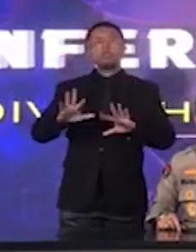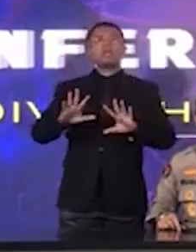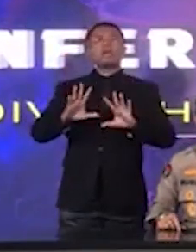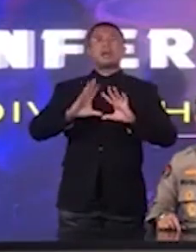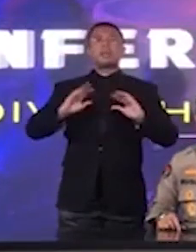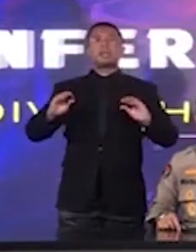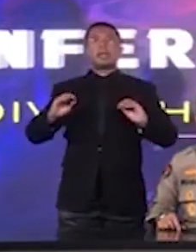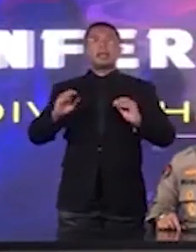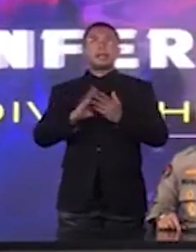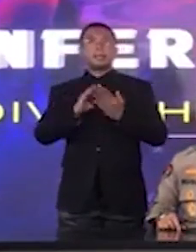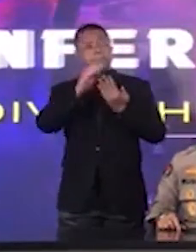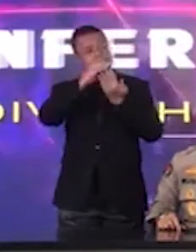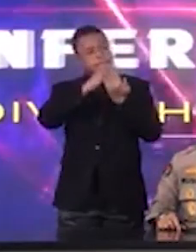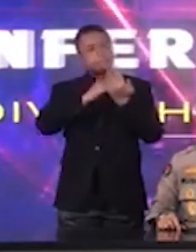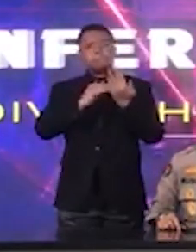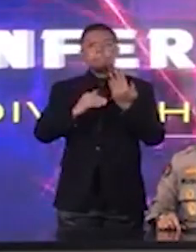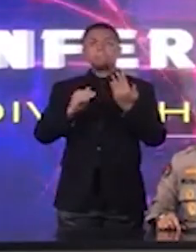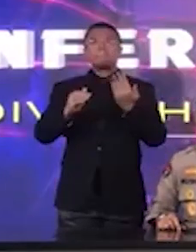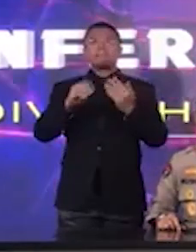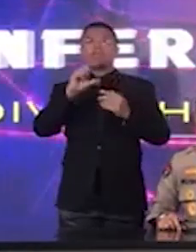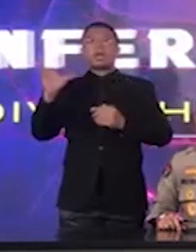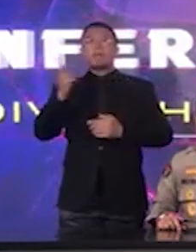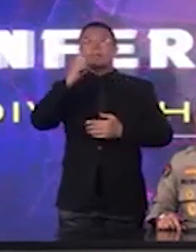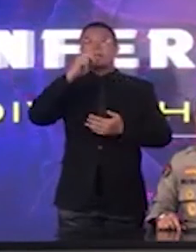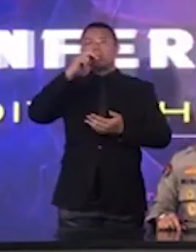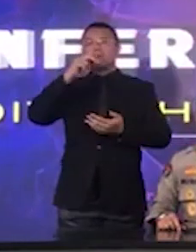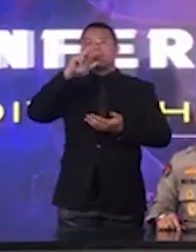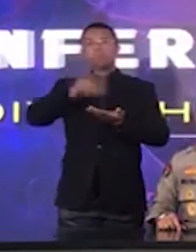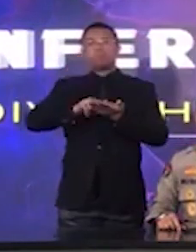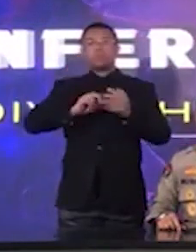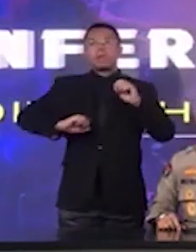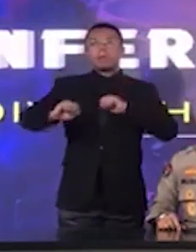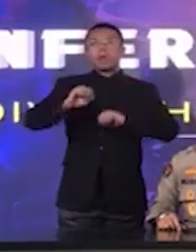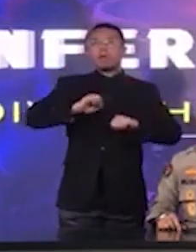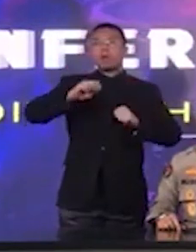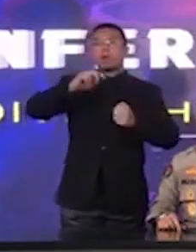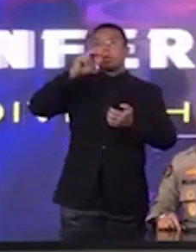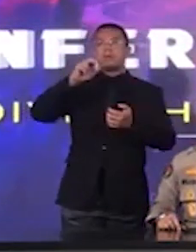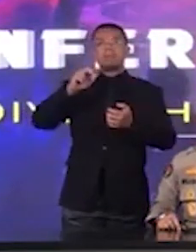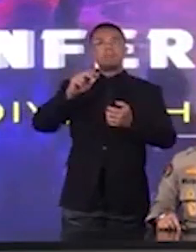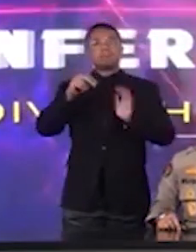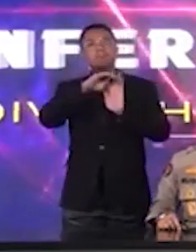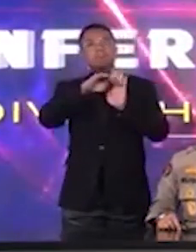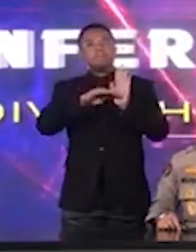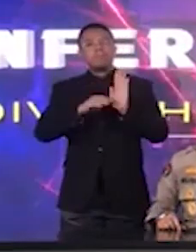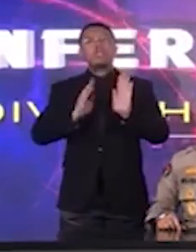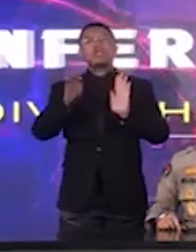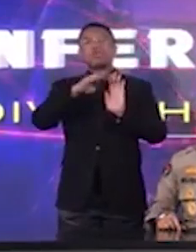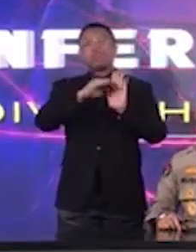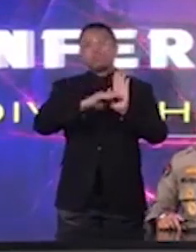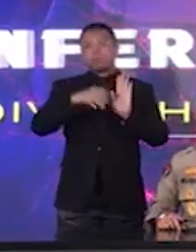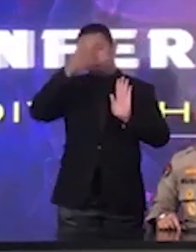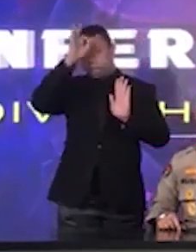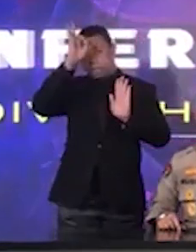melakukan langkah-langkah, mengambil tindakan-tindakan kepolisian